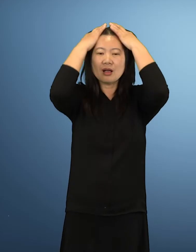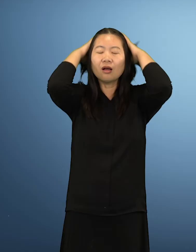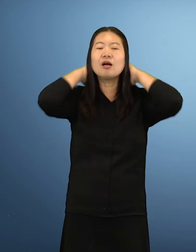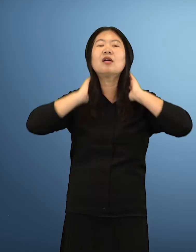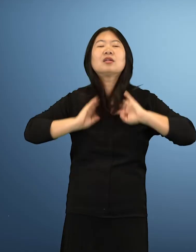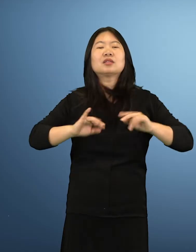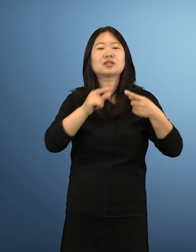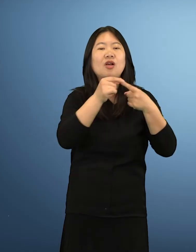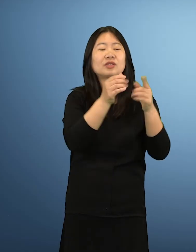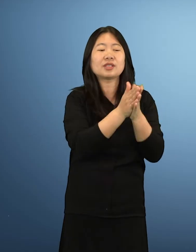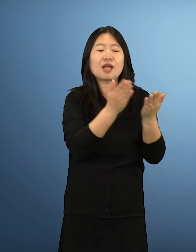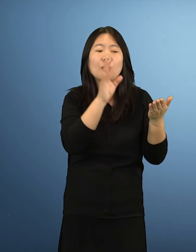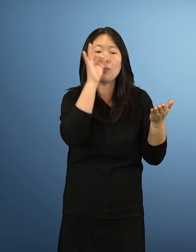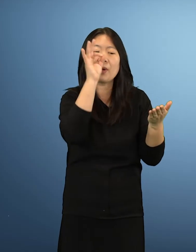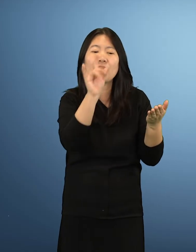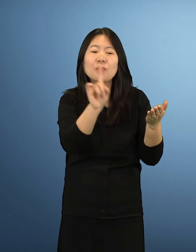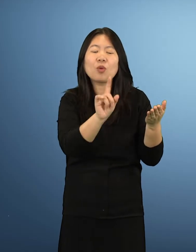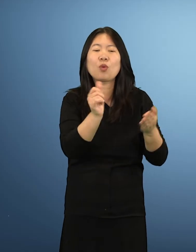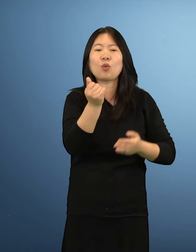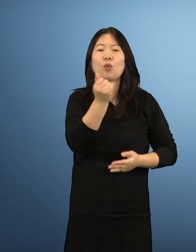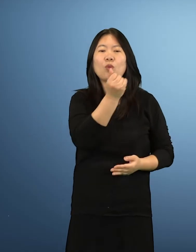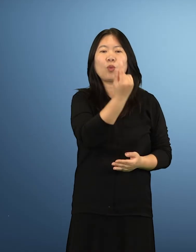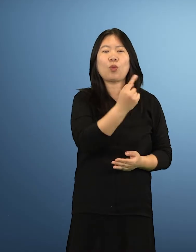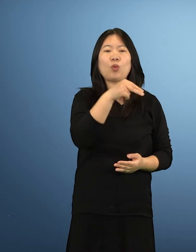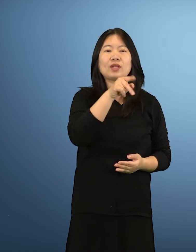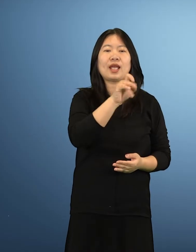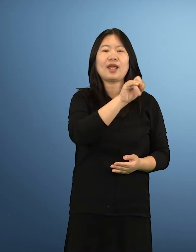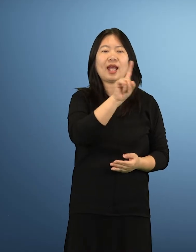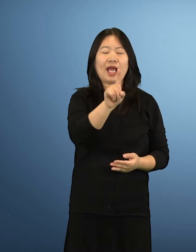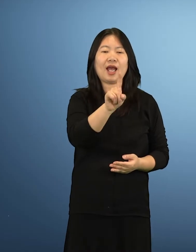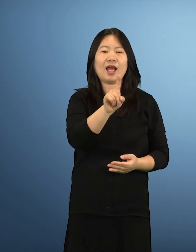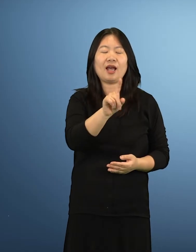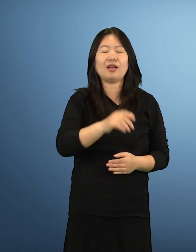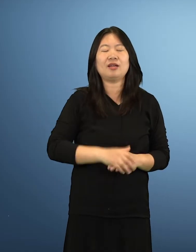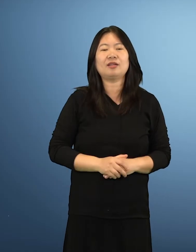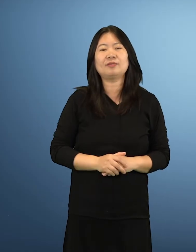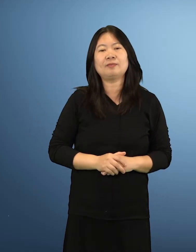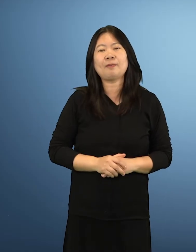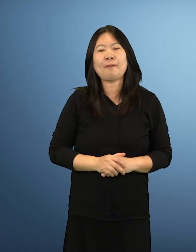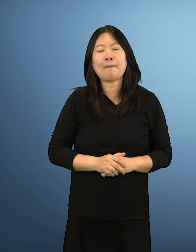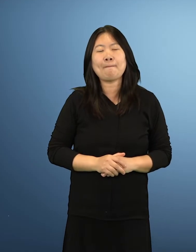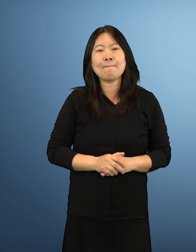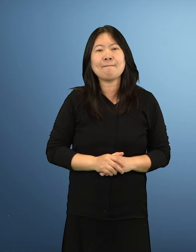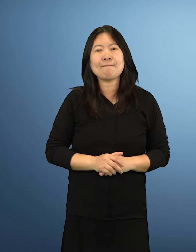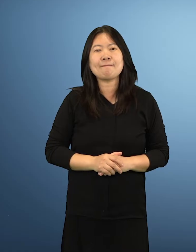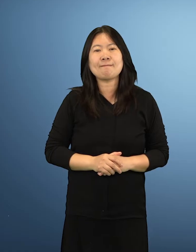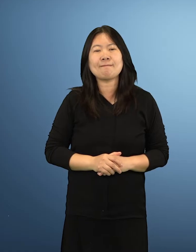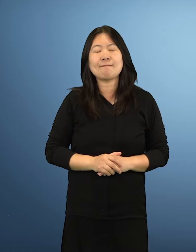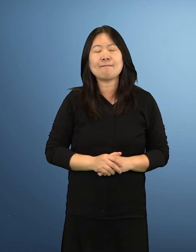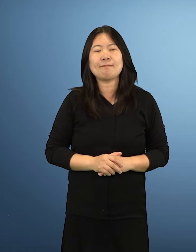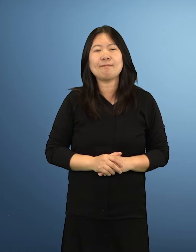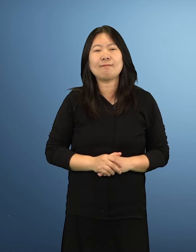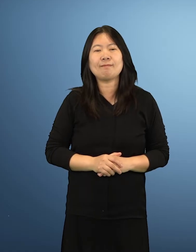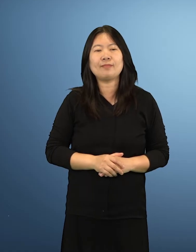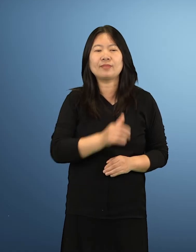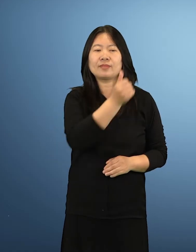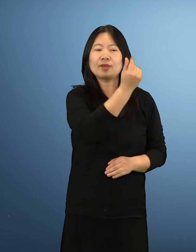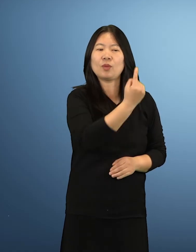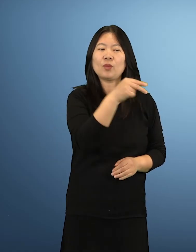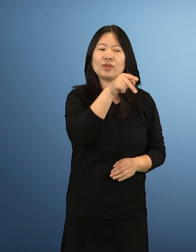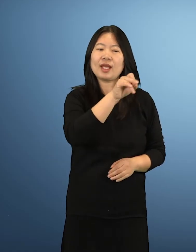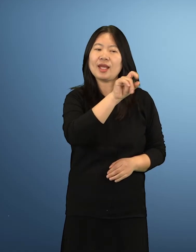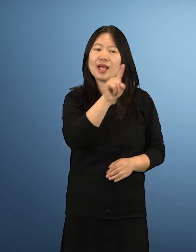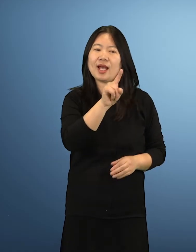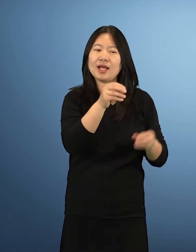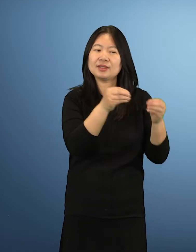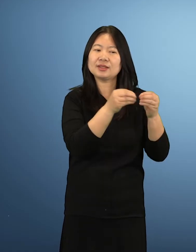자, 첫 번째 책이 뭐였어요? 호세아 선지자가 쓴 호세아서였어요. 그런데 호세아의